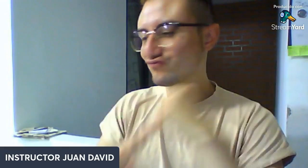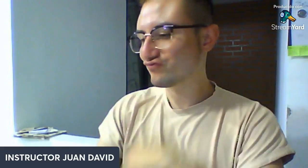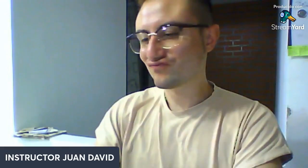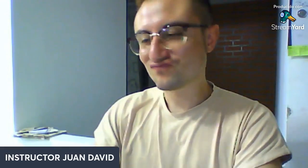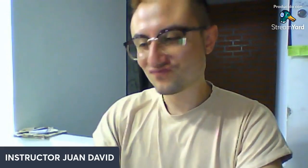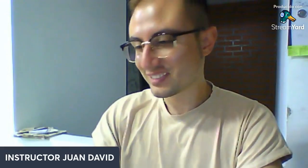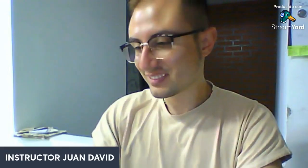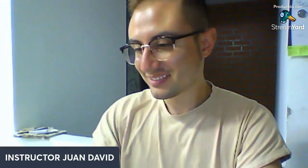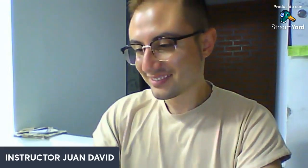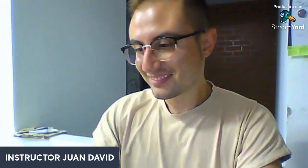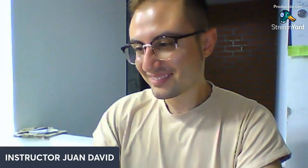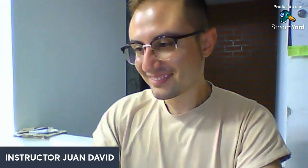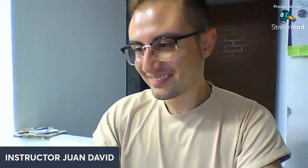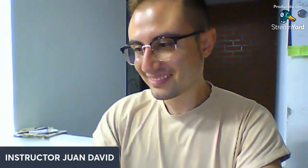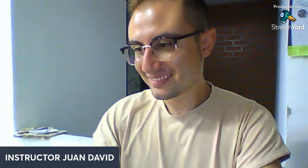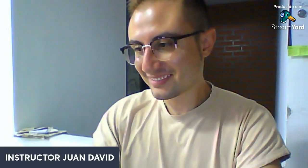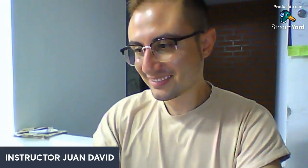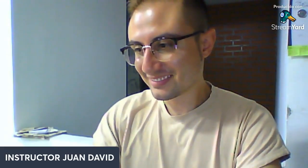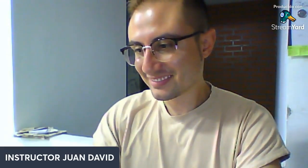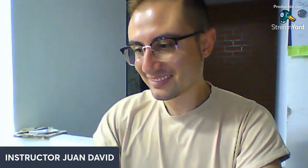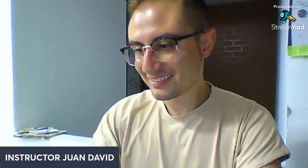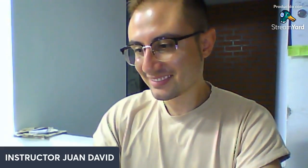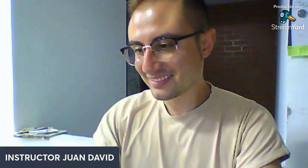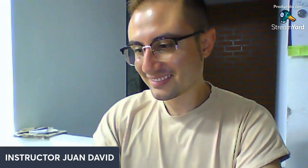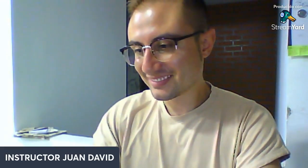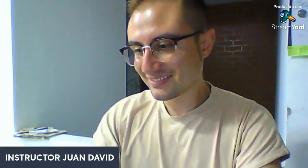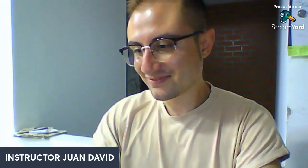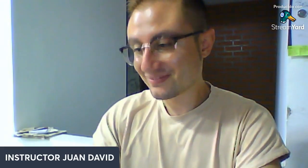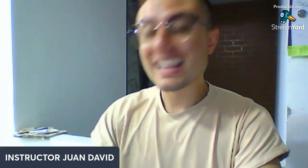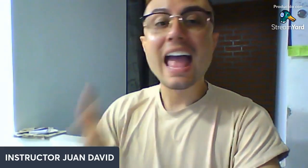Bueno, Juan Diego dice que es tigre, pero no.